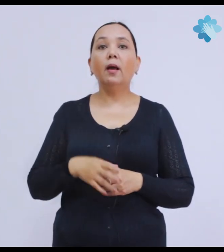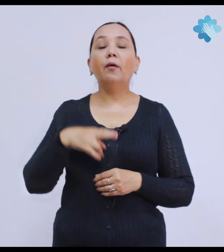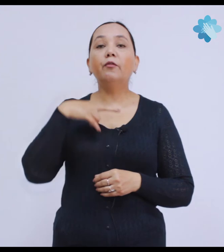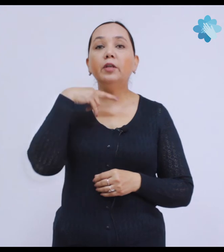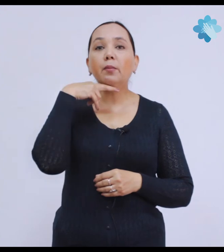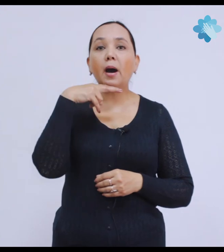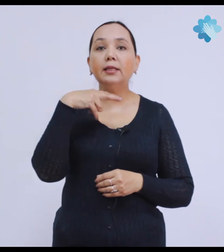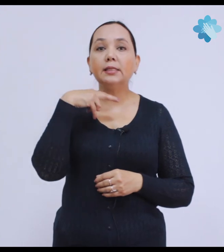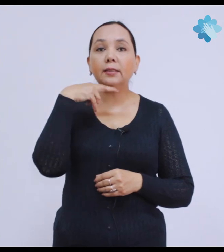внимательно